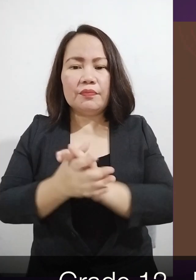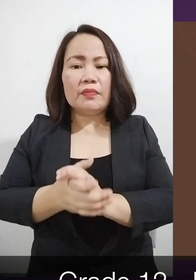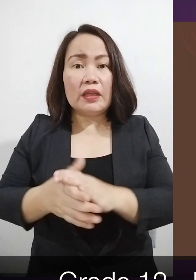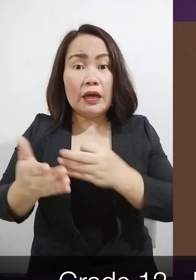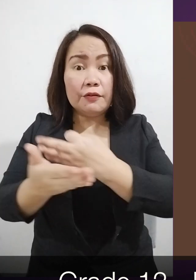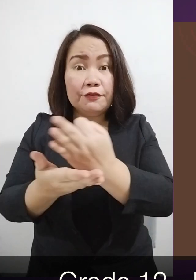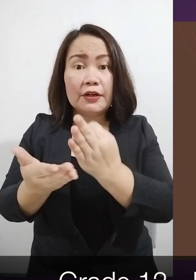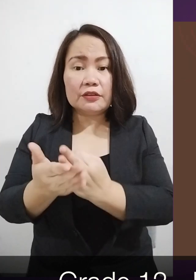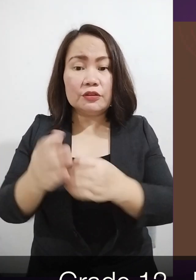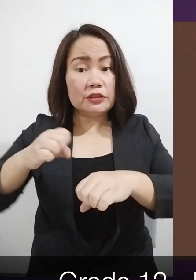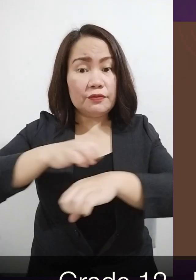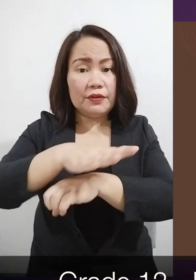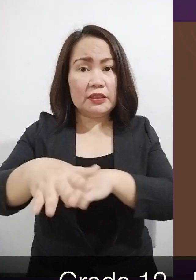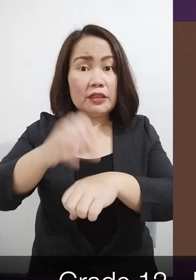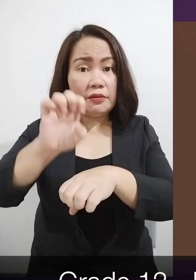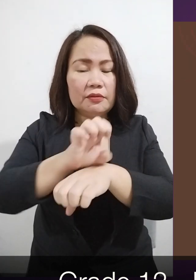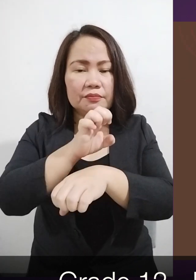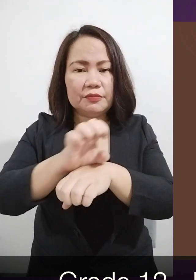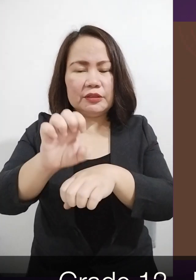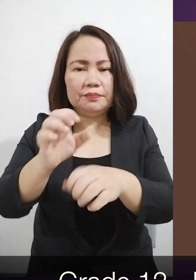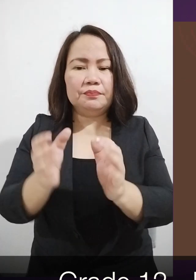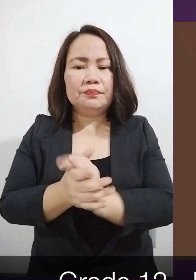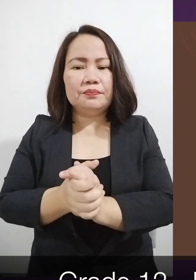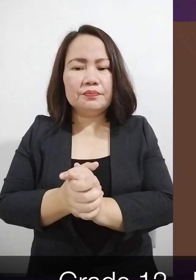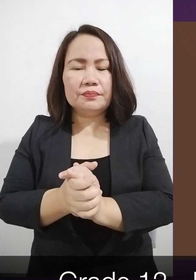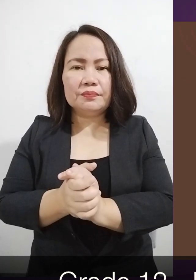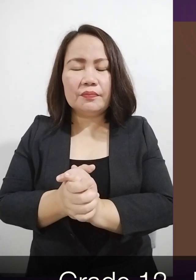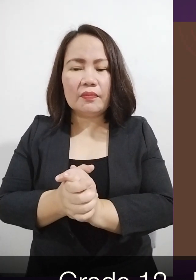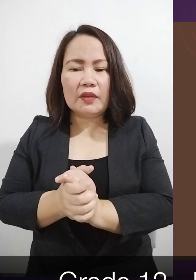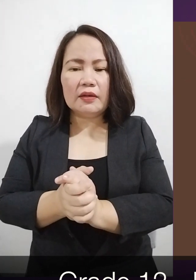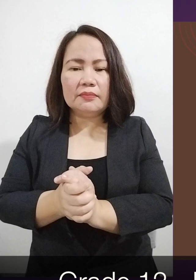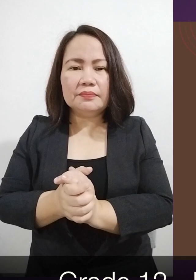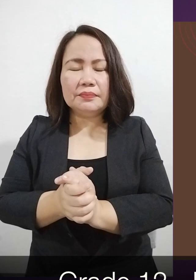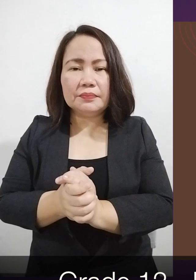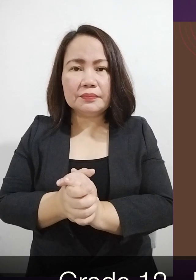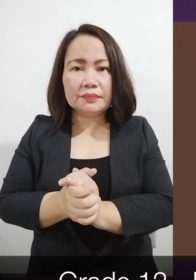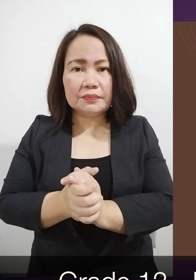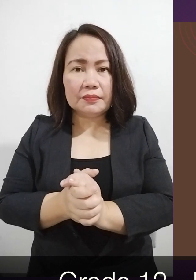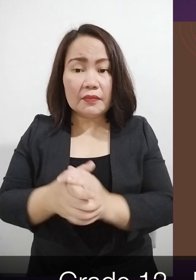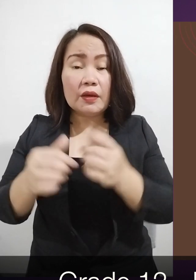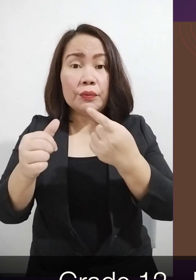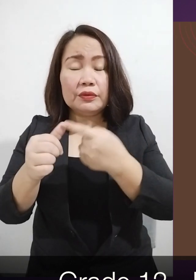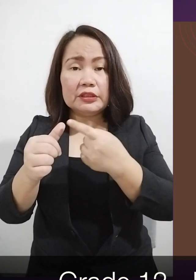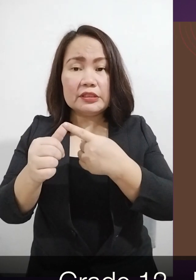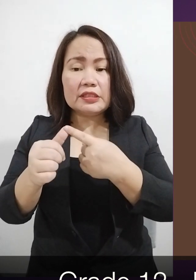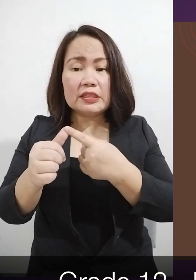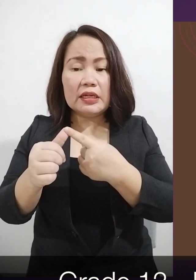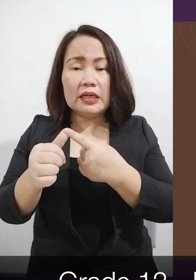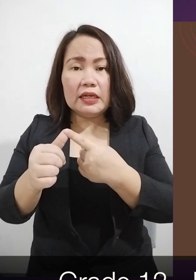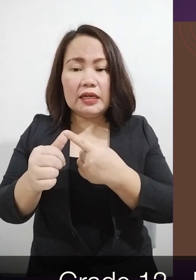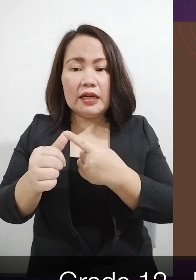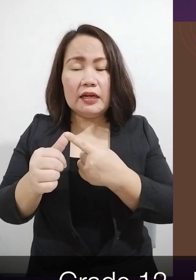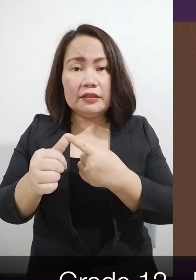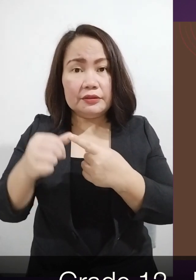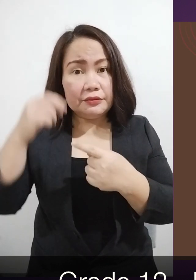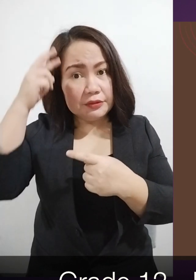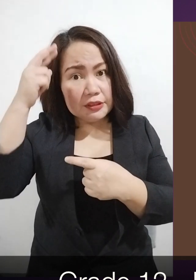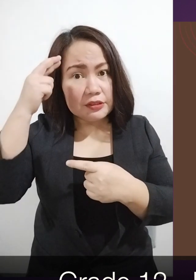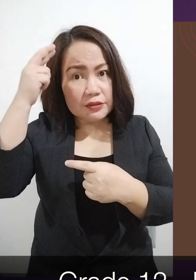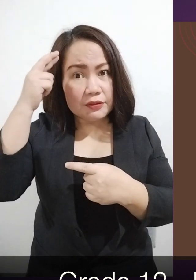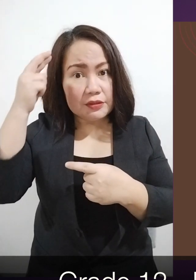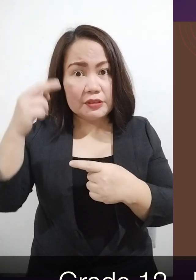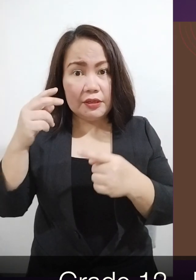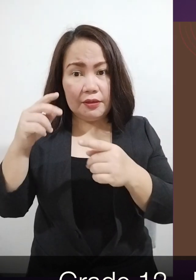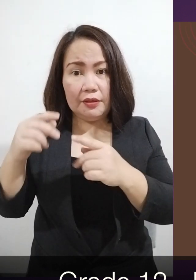Factor affecting entrepreneurship o mga kadahilanan na nag-uugnay sa pagnenegosyo. Isa, mga kadahilanan sa pagkatao